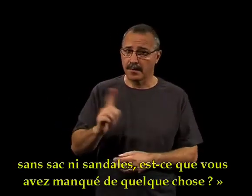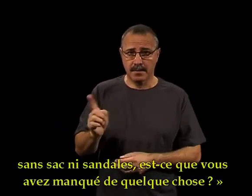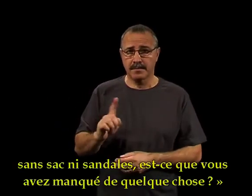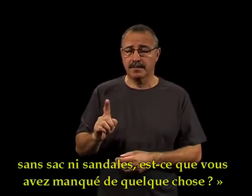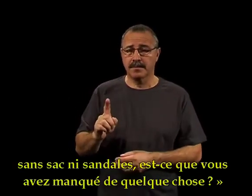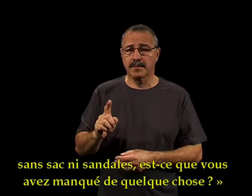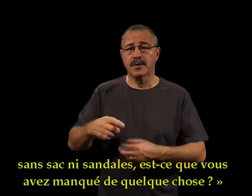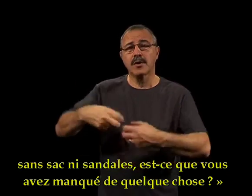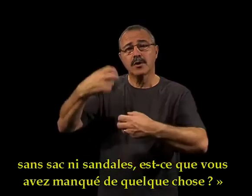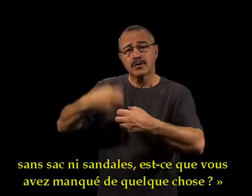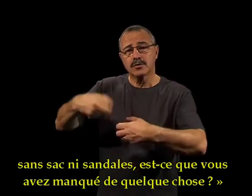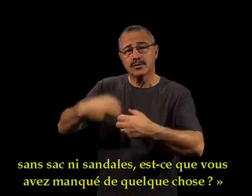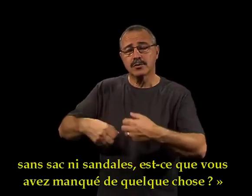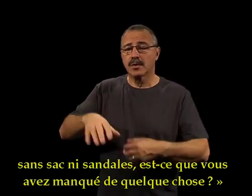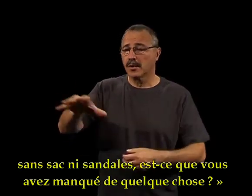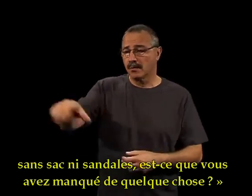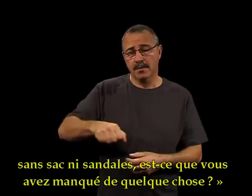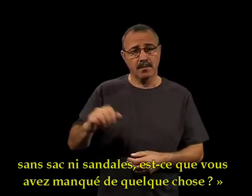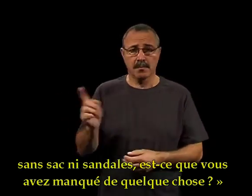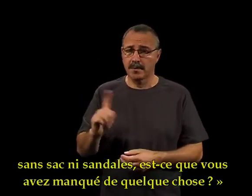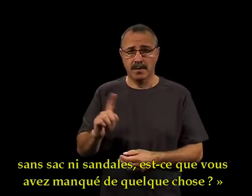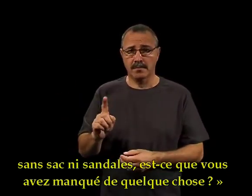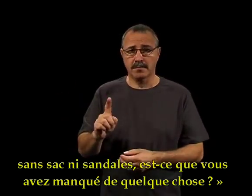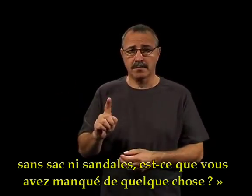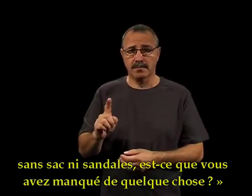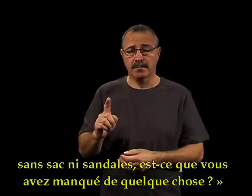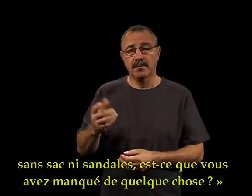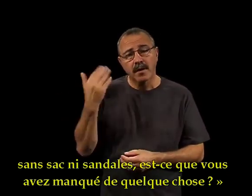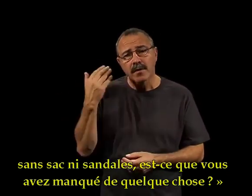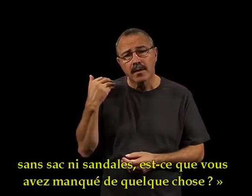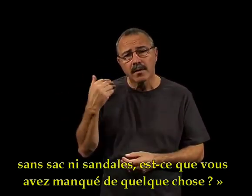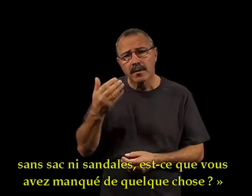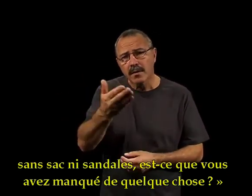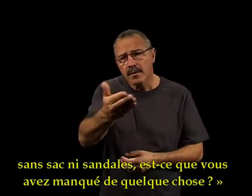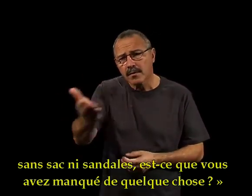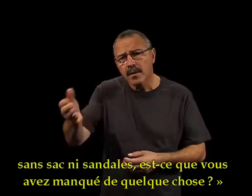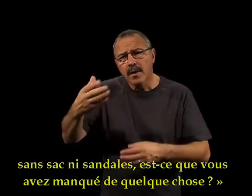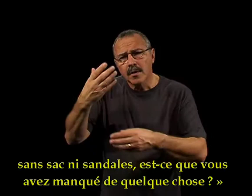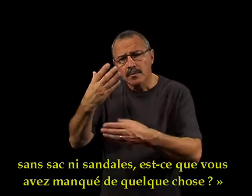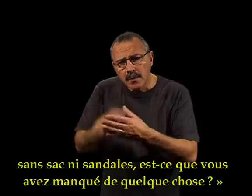sans sac ni sandales, est-ce que vous avez manqué de quelque chose ?»